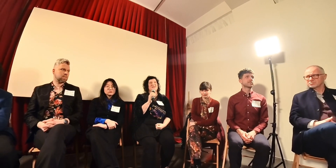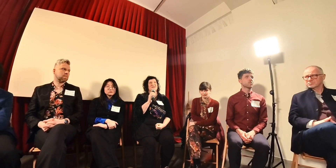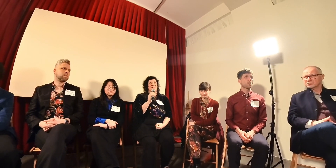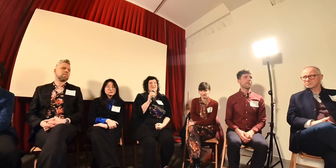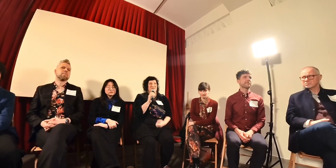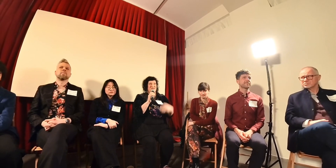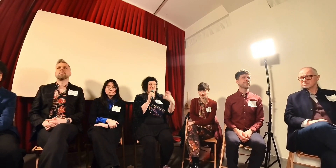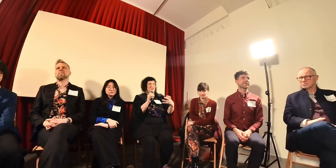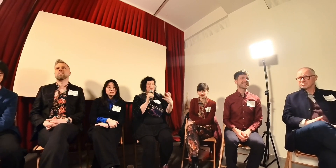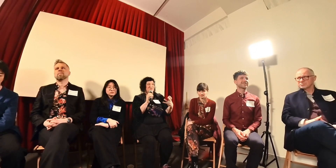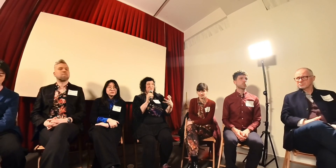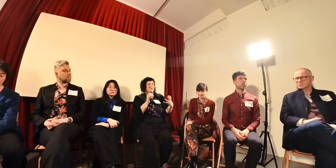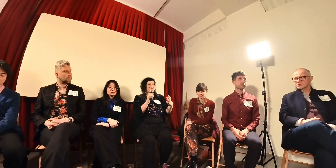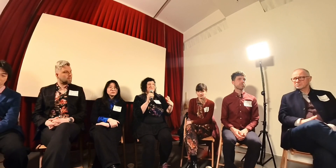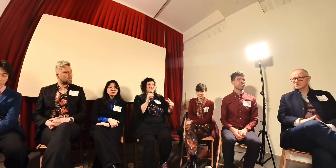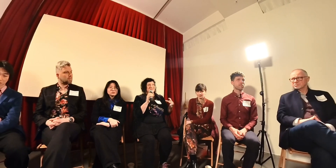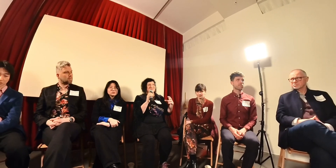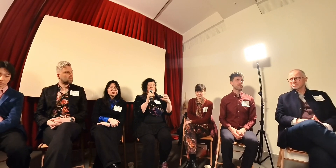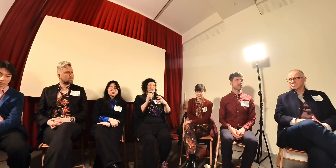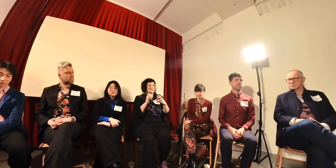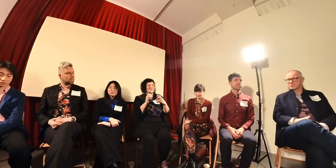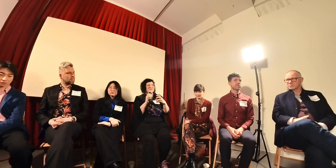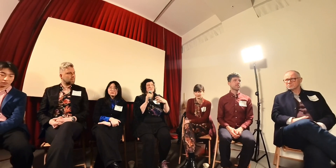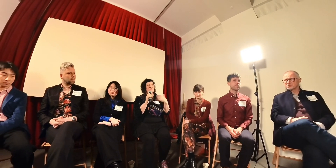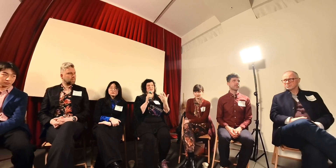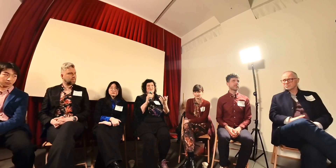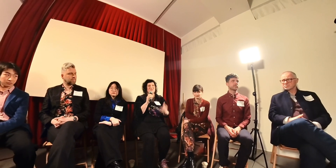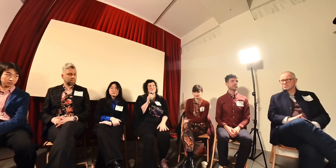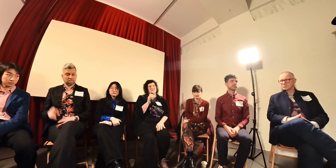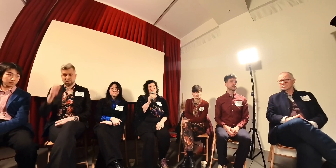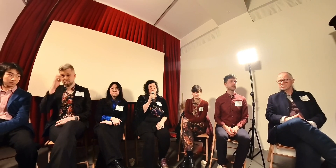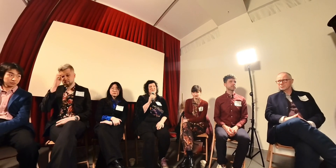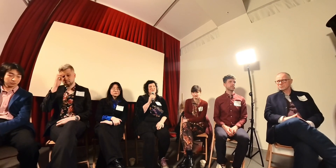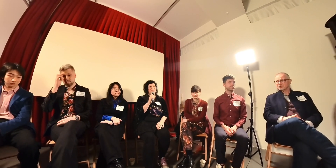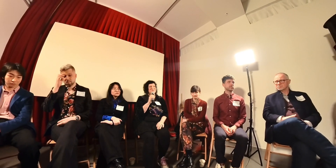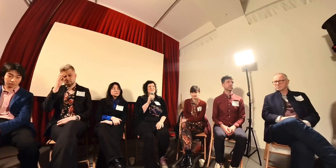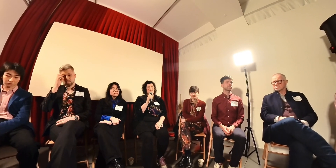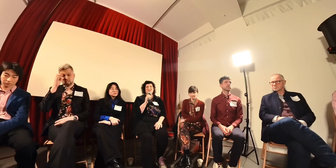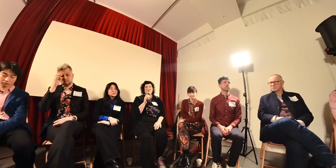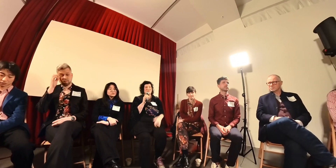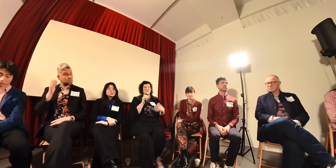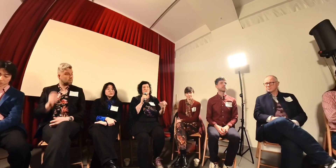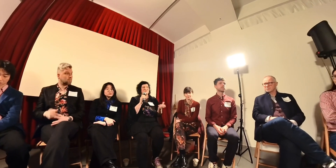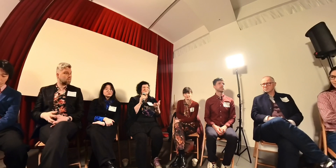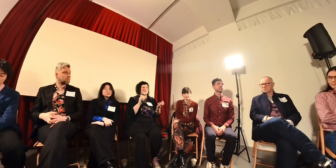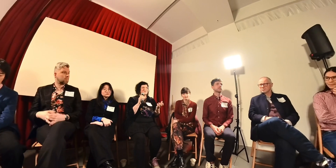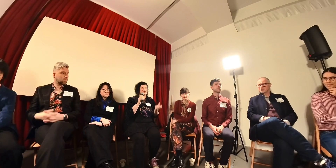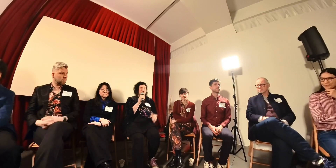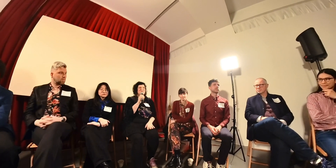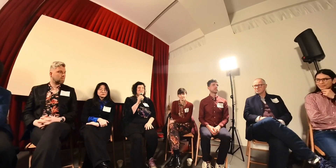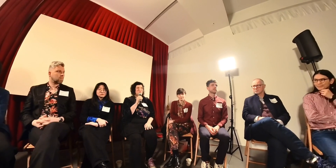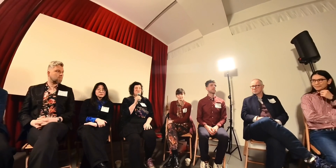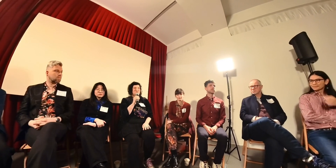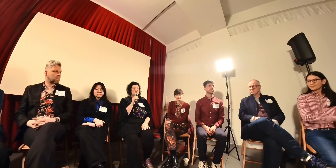téme, tak vidím veľkú zmenu, ktorá vlastne je zmena k pozitívnemu, že kedy si bolo vlastne veľmi ťažké vôbec vysvetliť, že treba urobiť výstavu